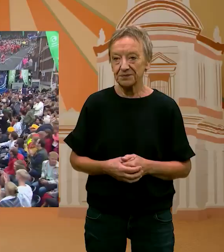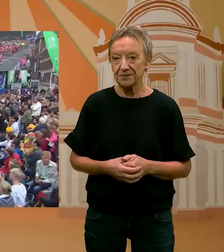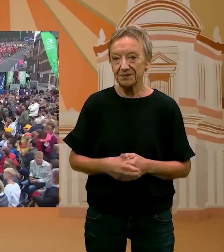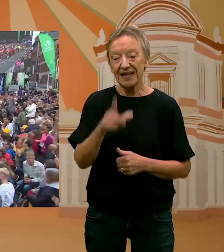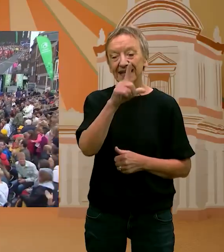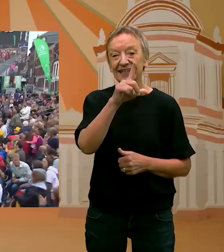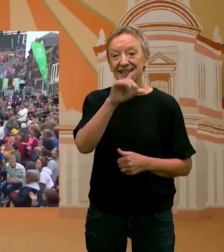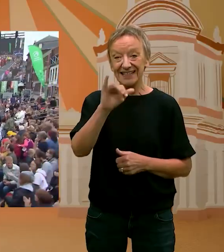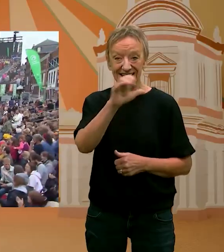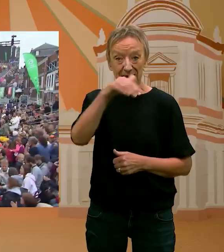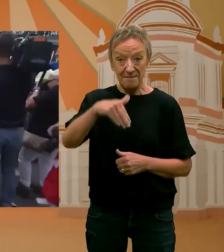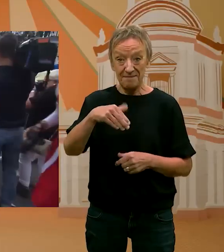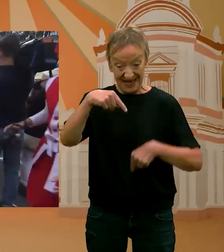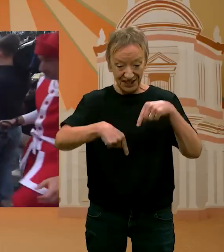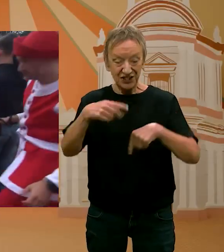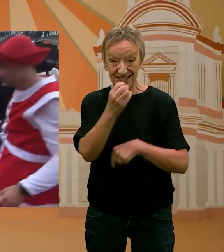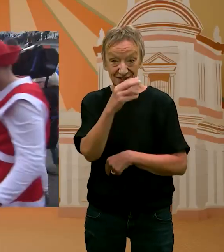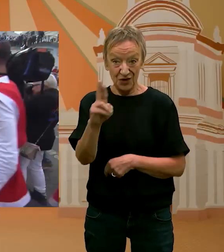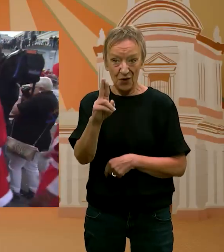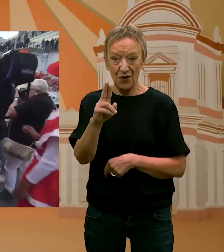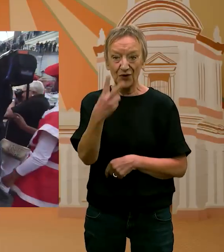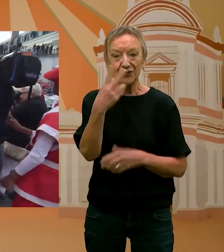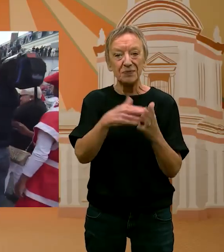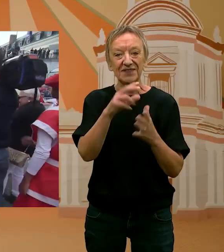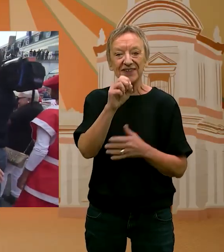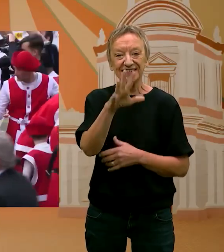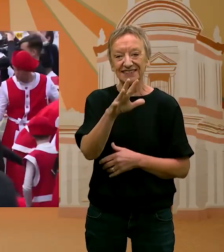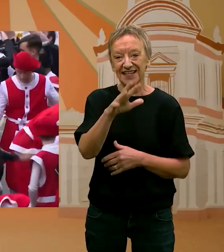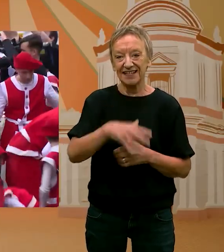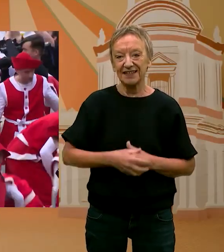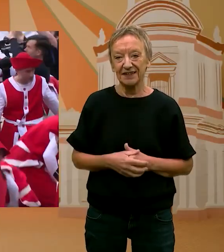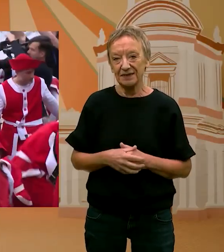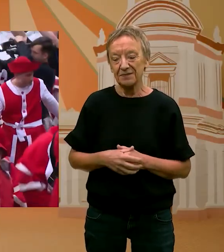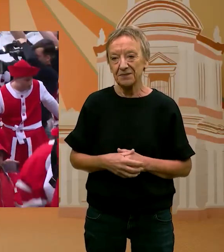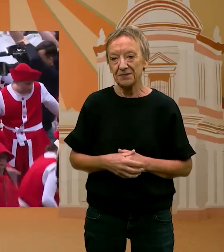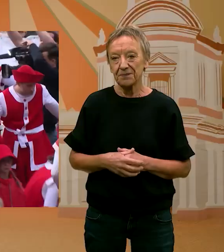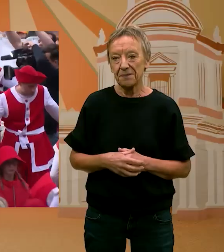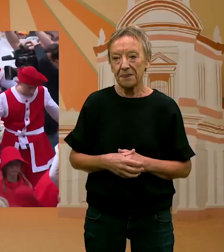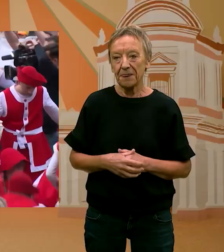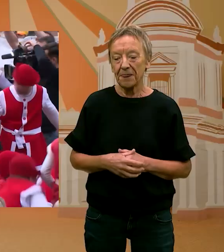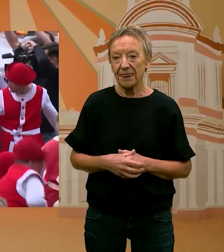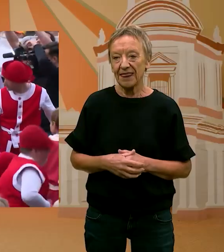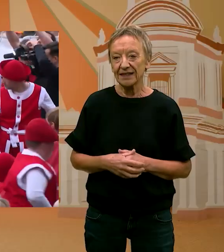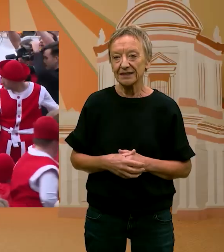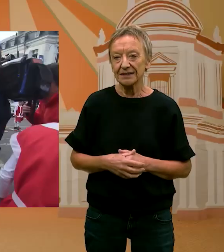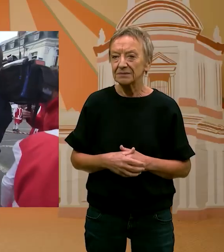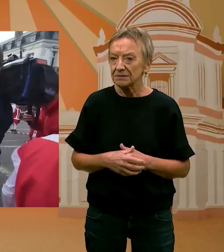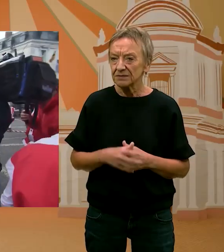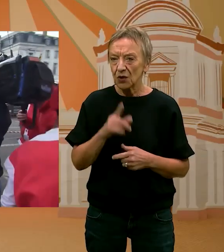2025. Il le remporte pour la première fois. Ouais, et C'est Christophe, il est Christophe sacré. s'est blessé. Hein. Pour info, Christophe s'est blessé. Un moment historique pour la